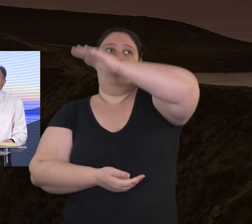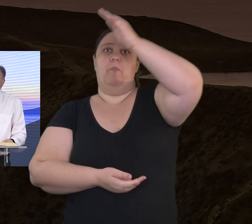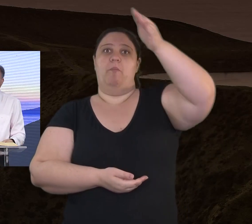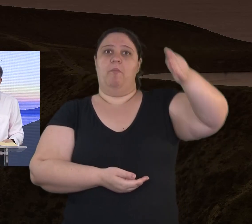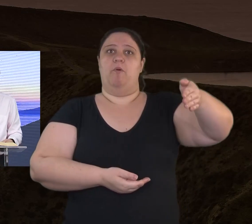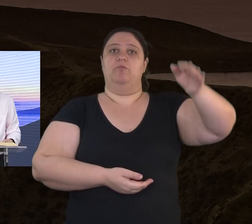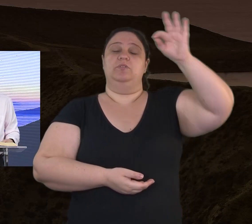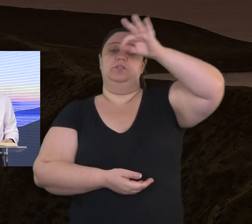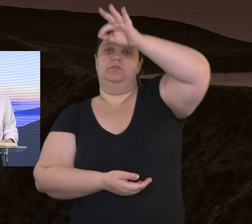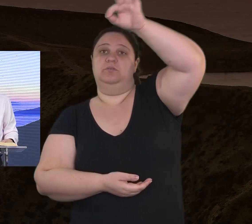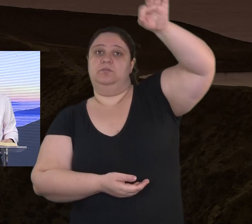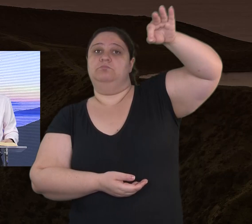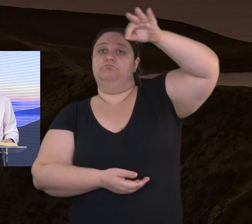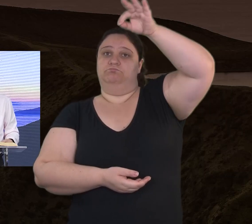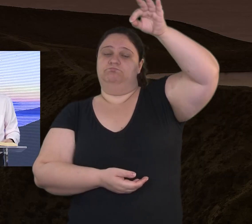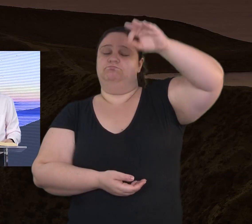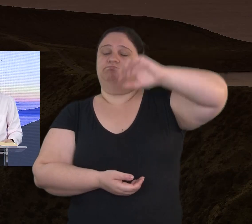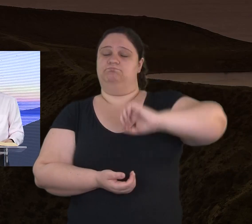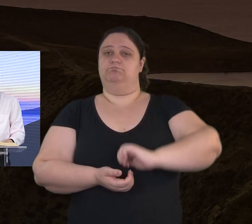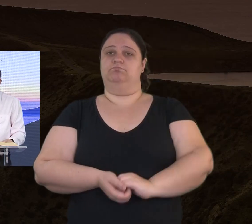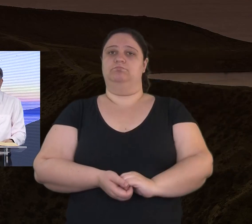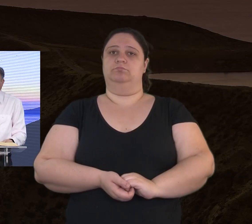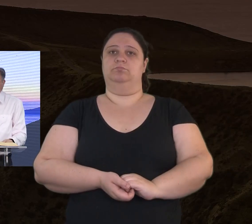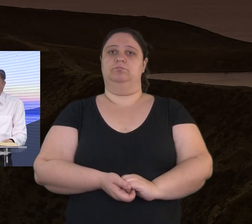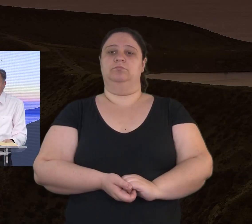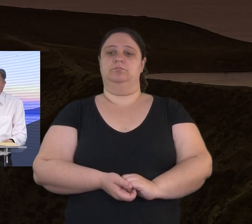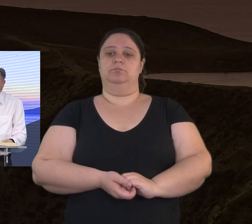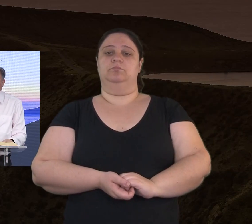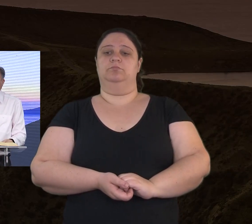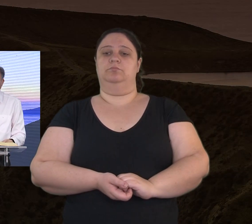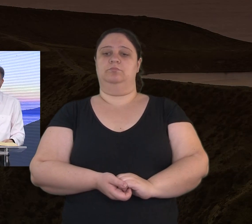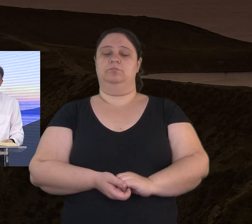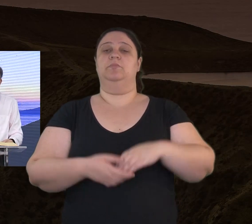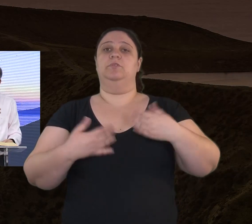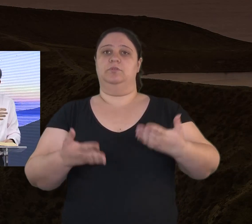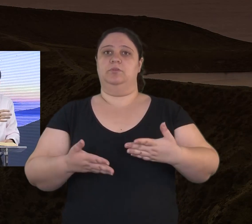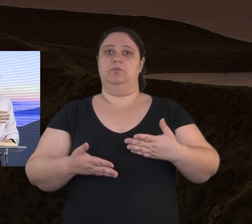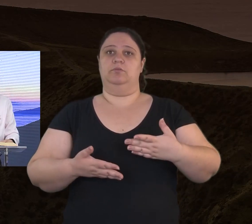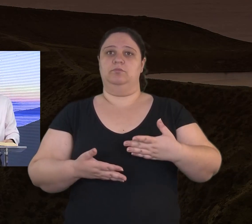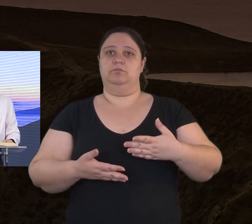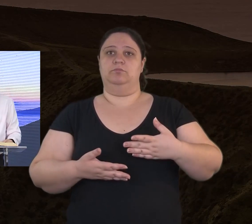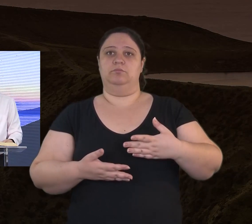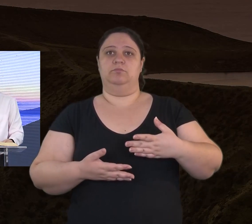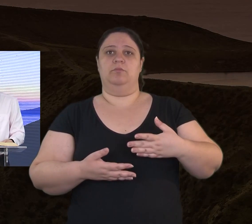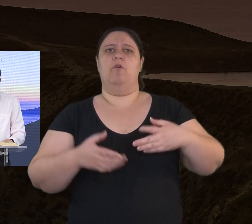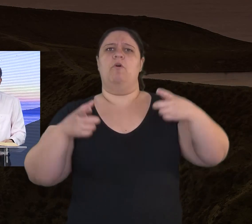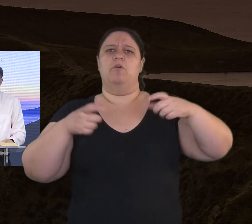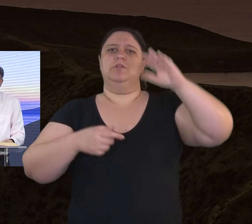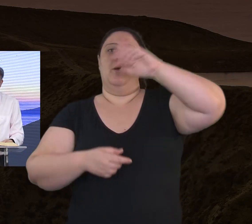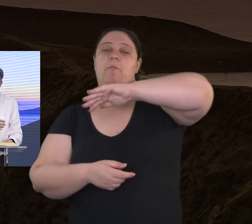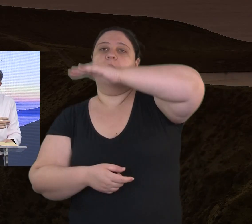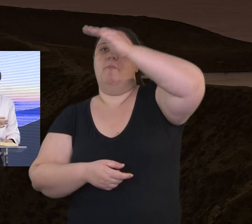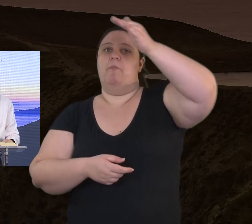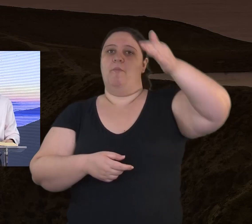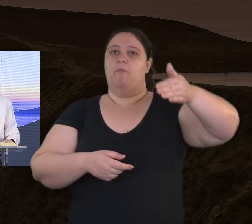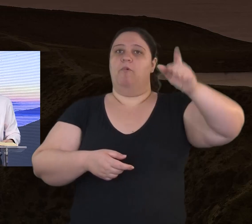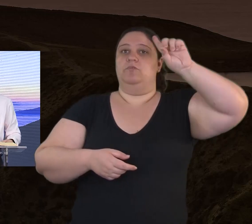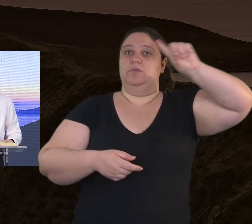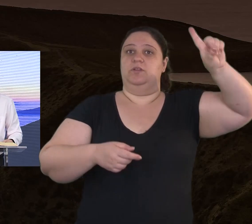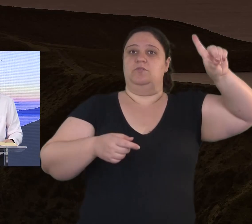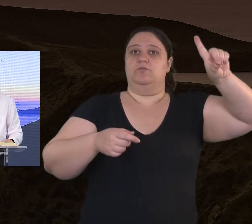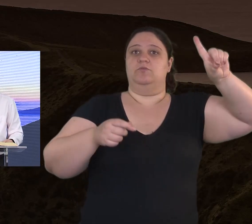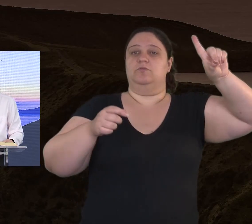monte santo de Deus. E ali Deus congrega, Deus faz